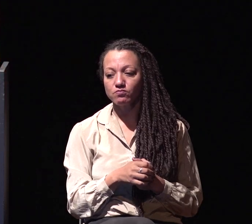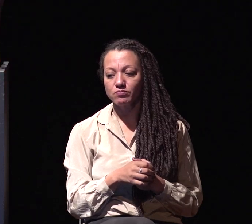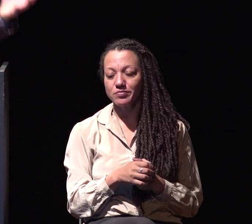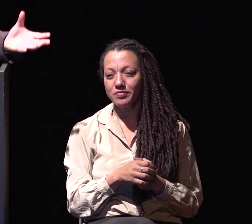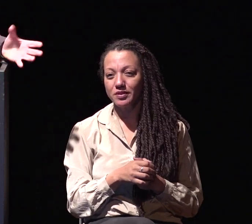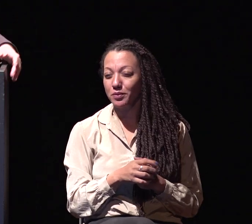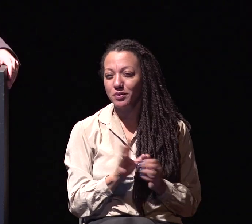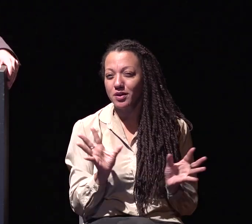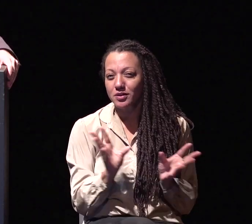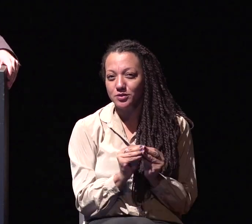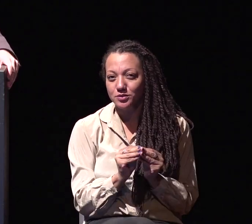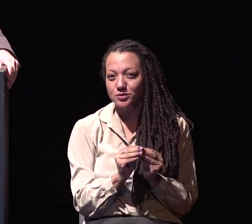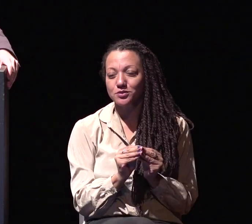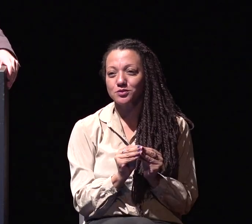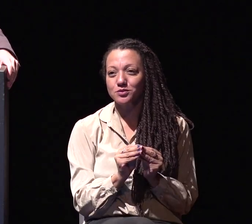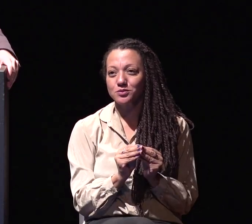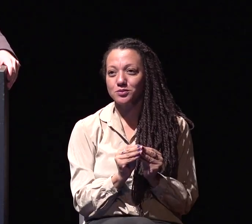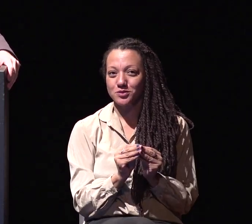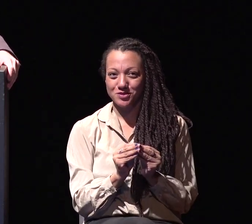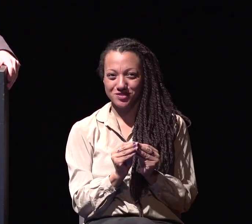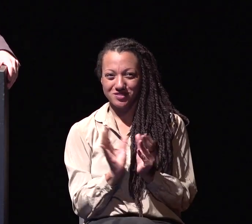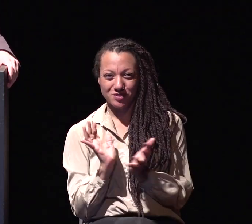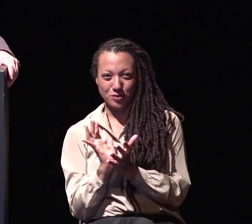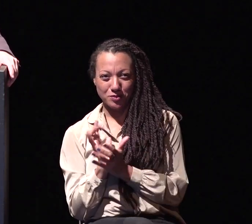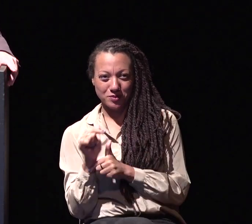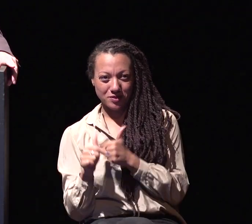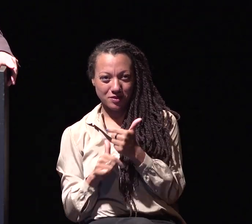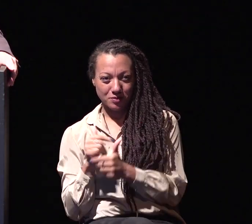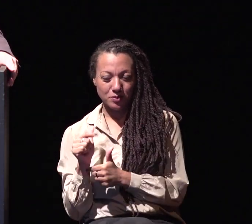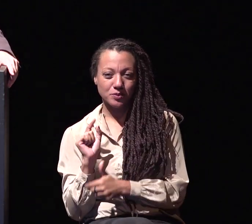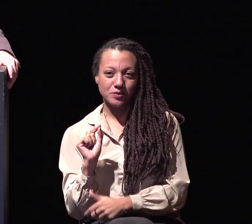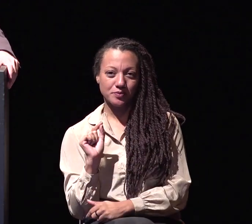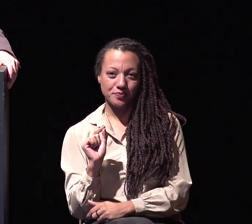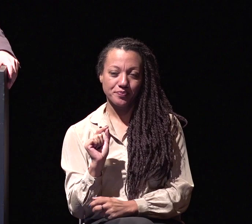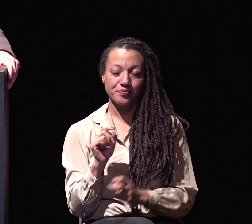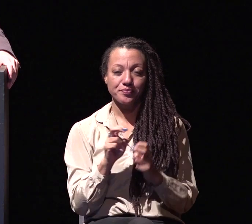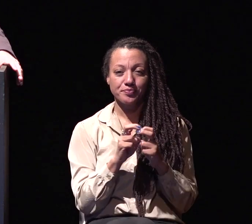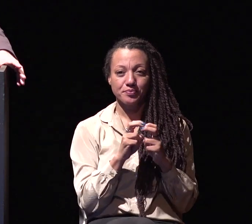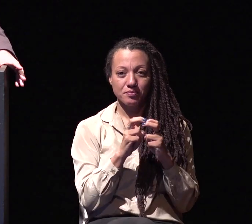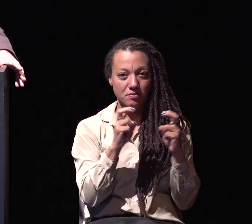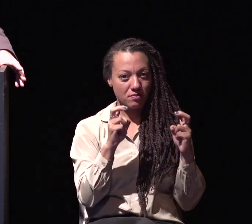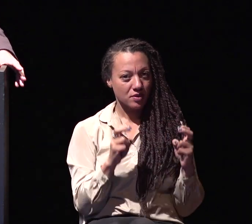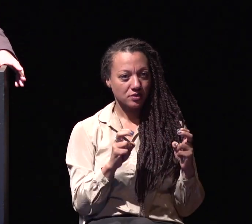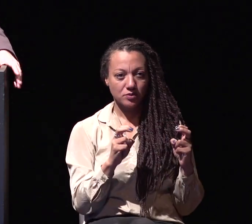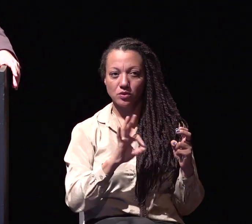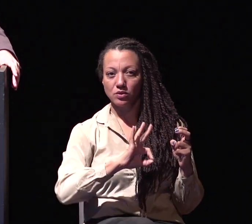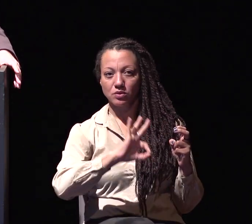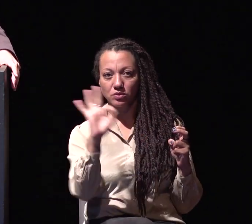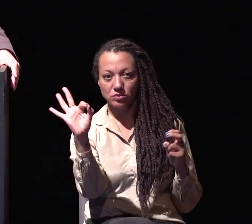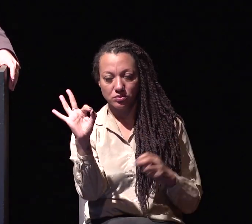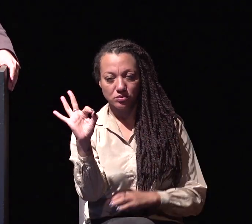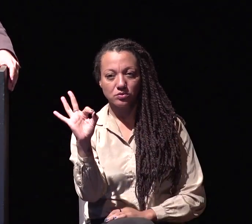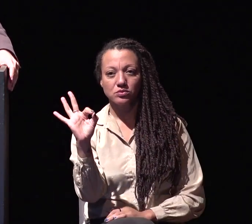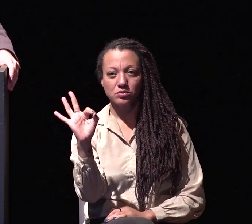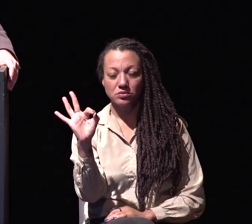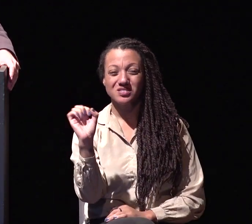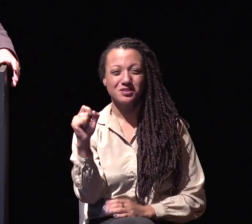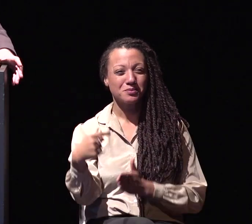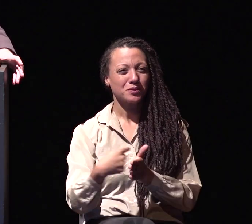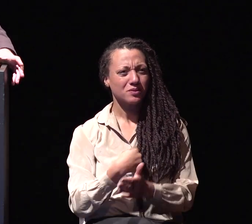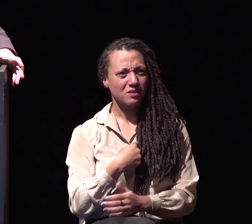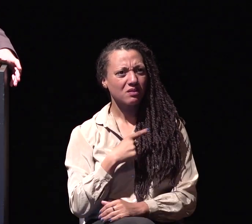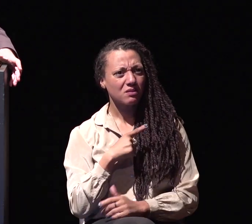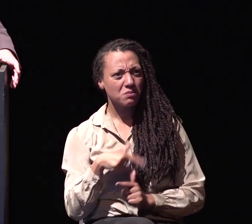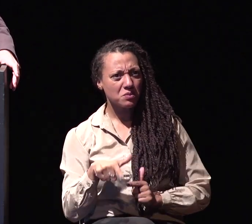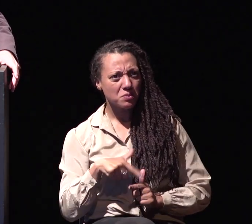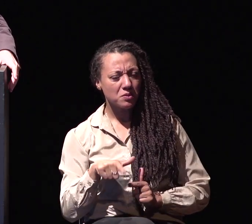se eu fosse resumir o nosso trabalho, eu diria que assim, o MASP está ótimo. Me perguntaram aí, mas